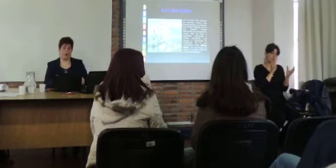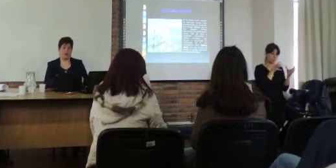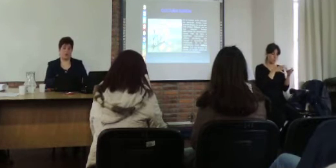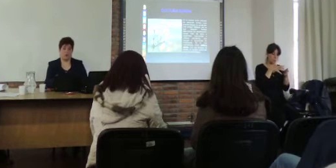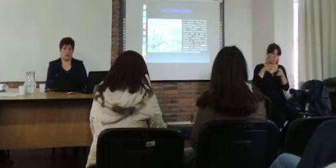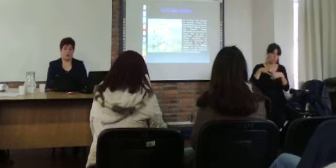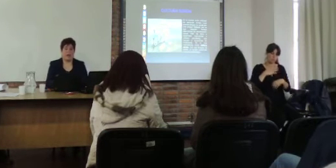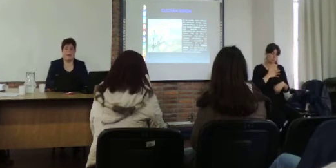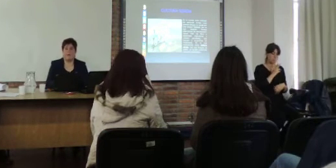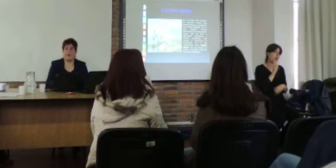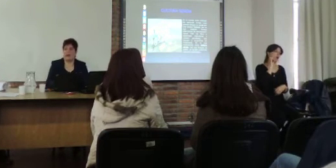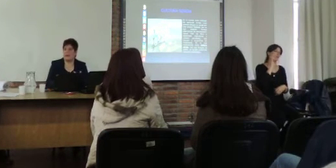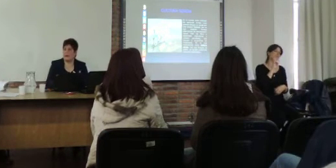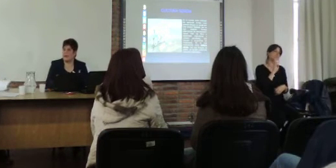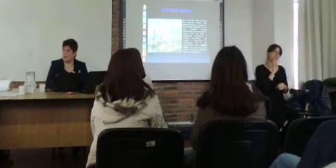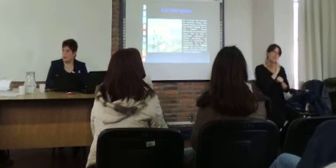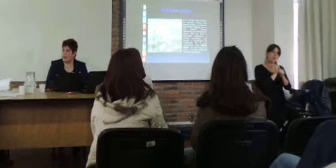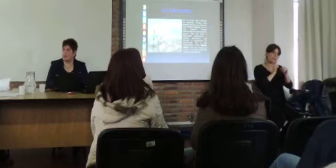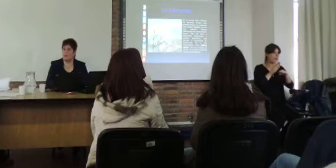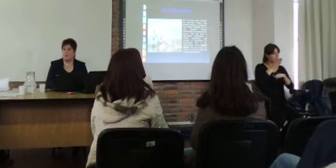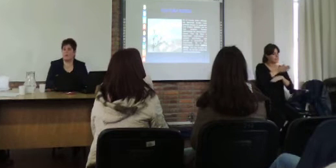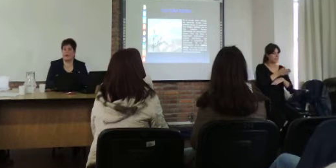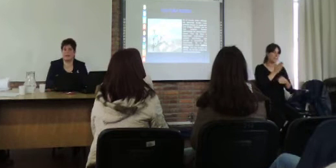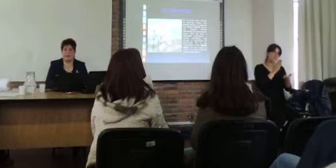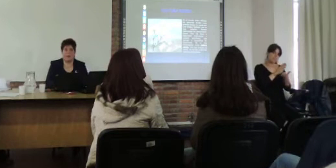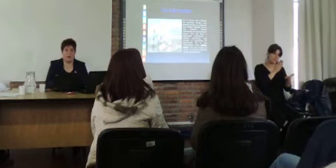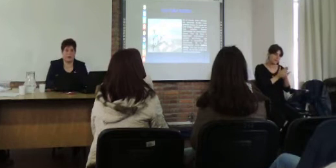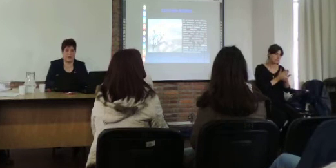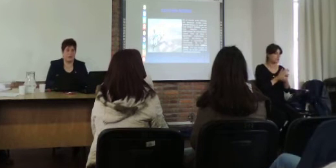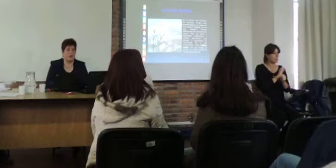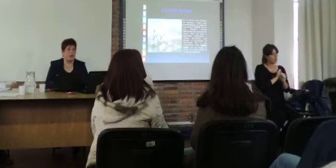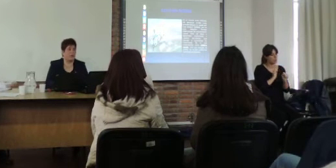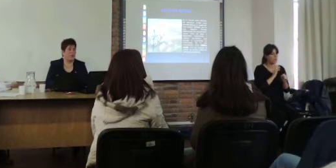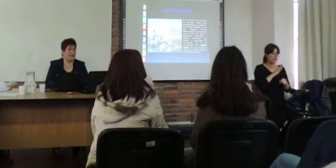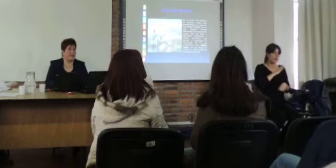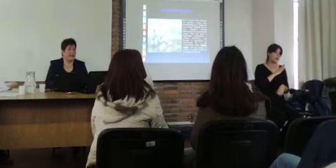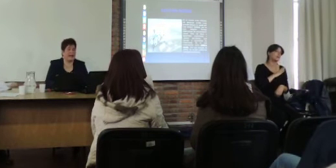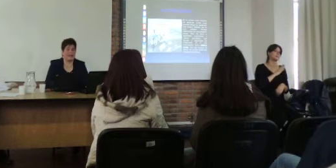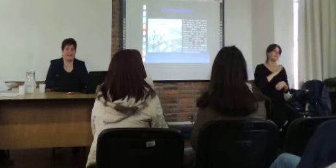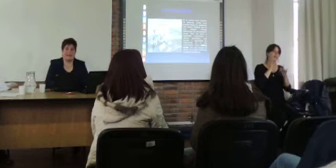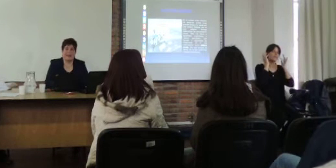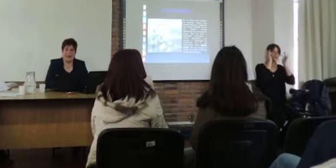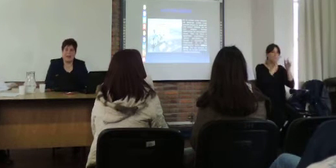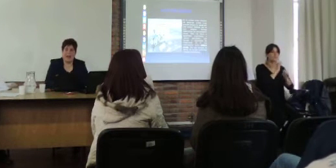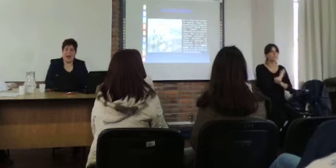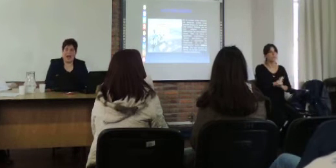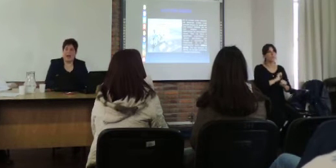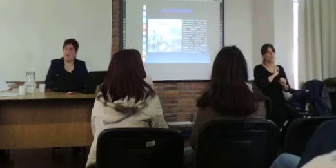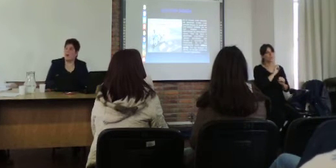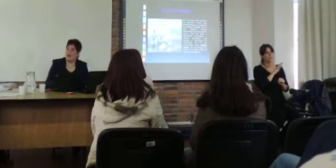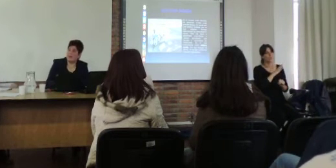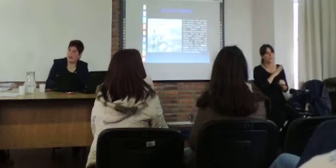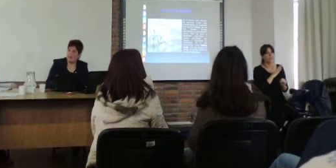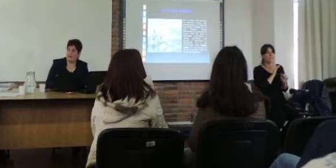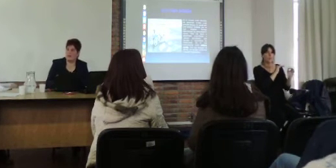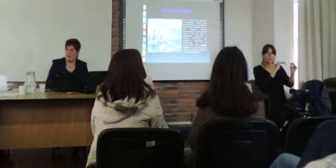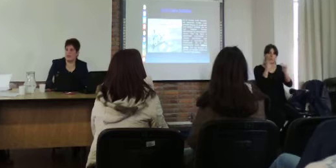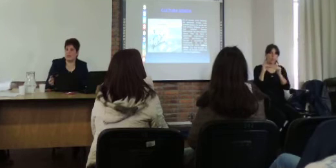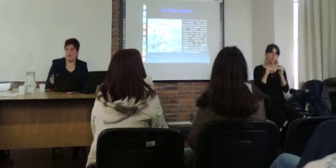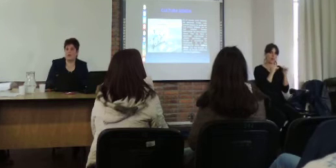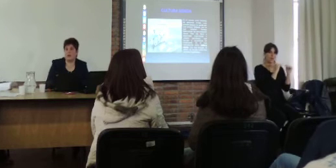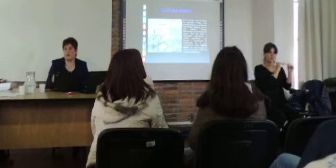grupos humanos sordos en poder acceder a sus derechos, en poder acceder a la educación, en poder acceder a la igualdad